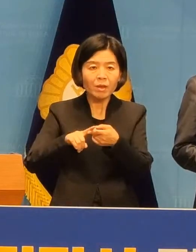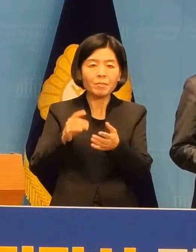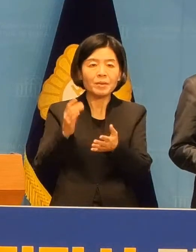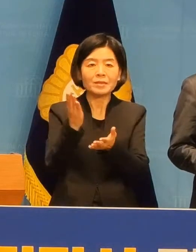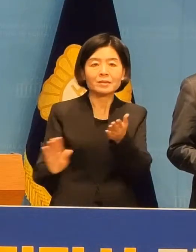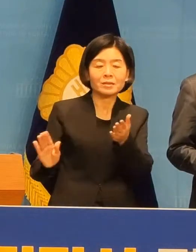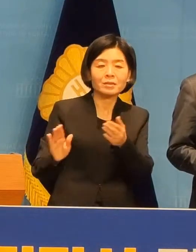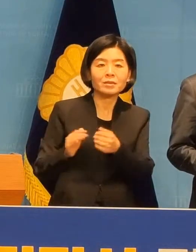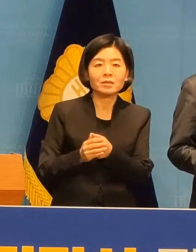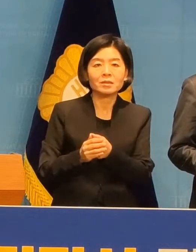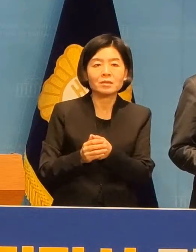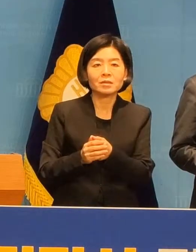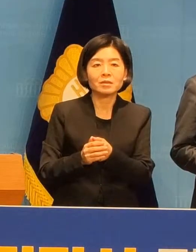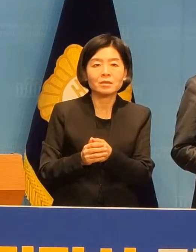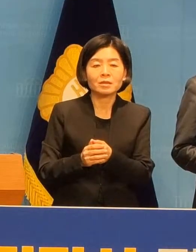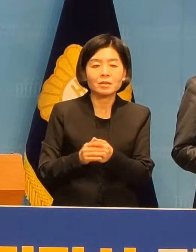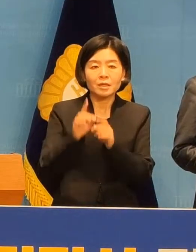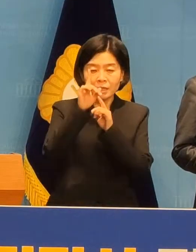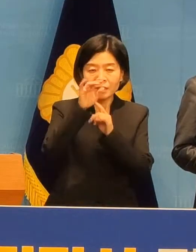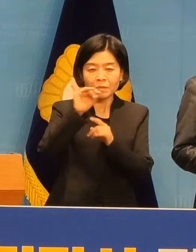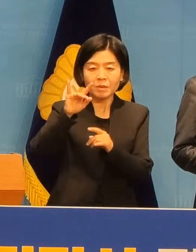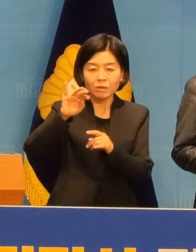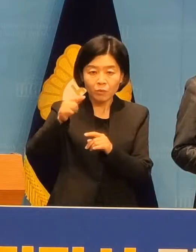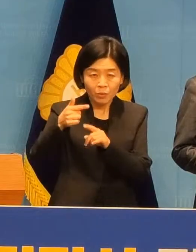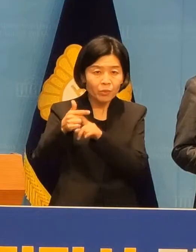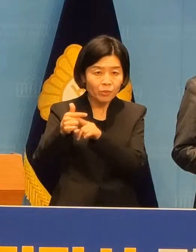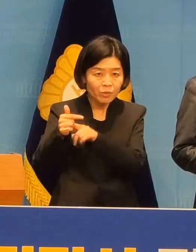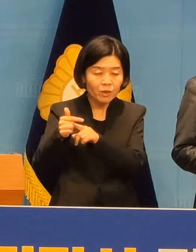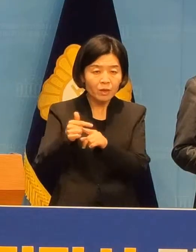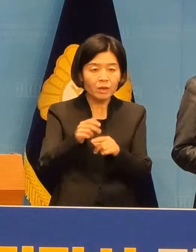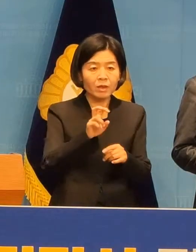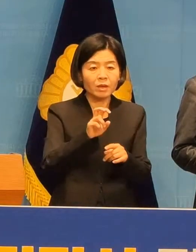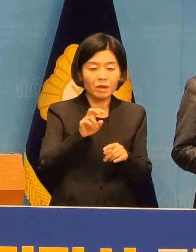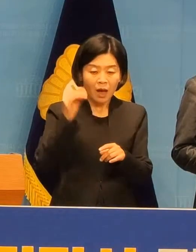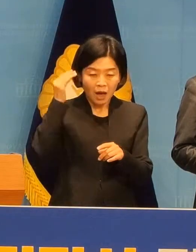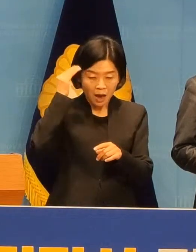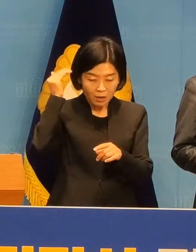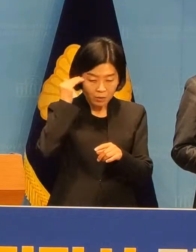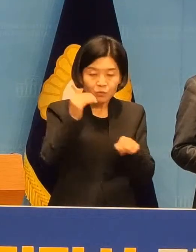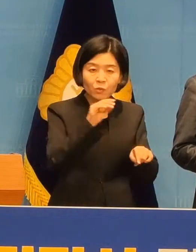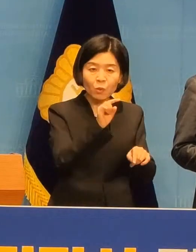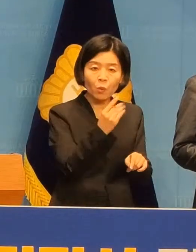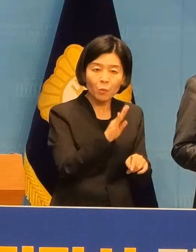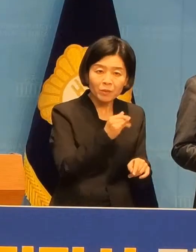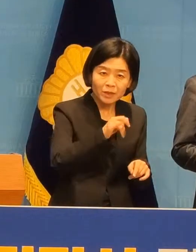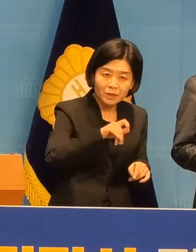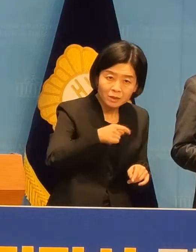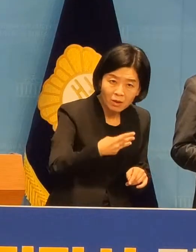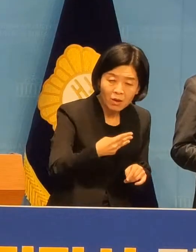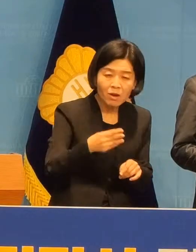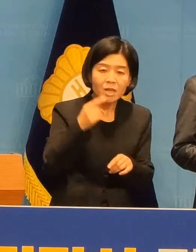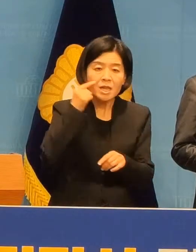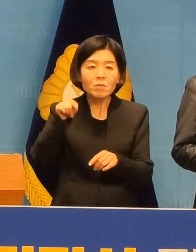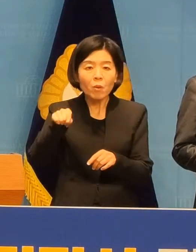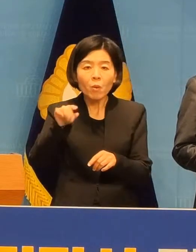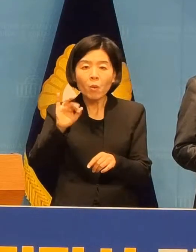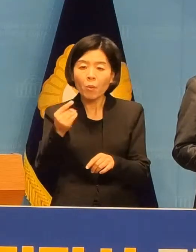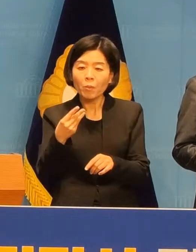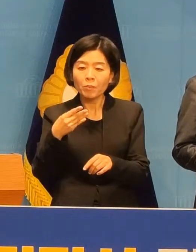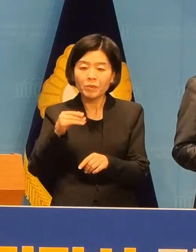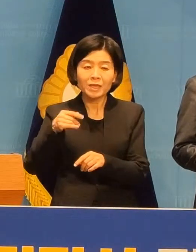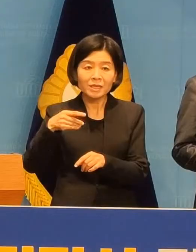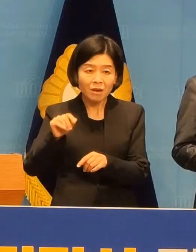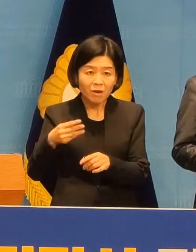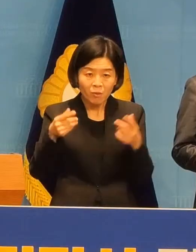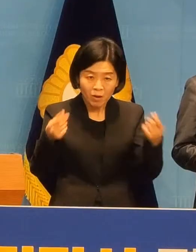어긋납니다. 이배원 대표이사에게 그간 니토옵티칼과 한국옵티칼 두 자회사와 기술교류는 물론 전적